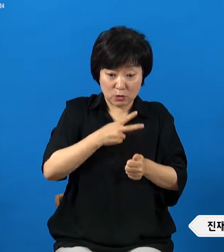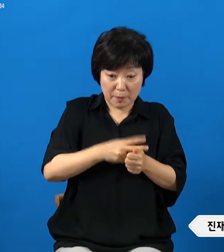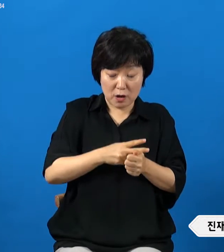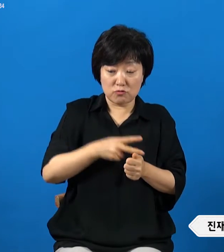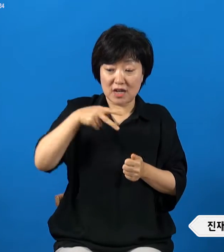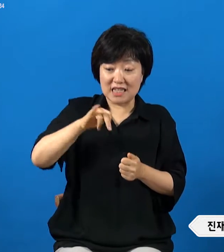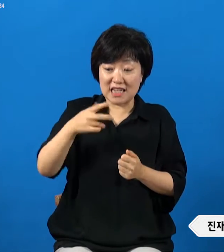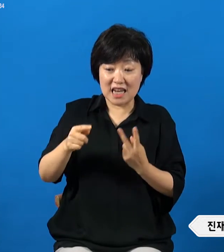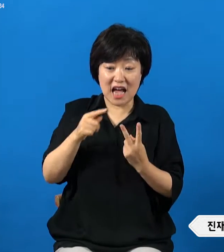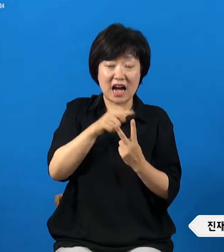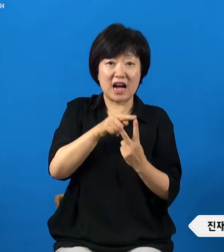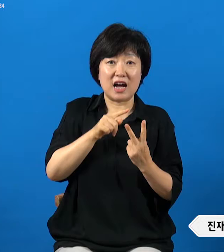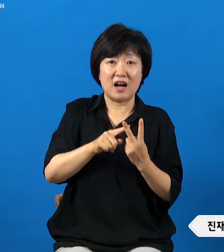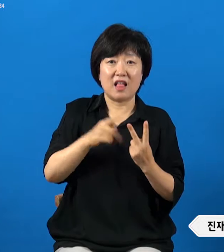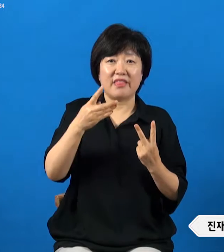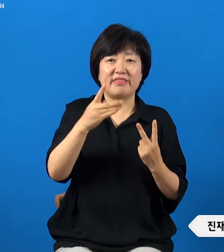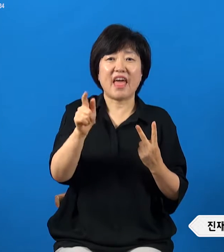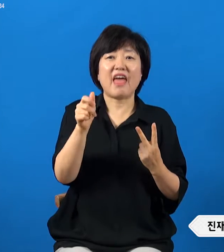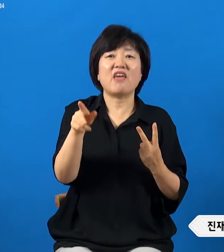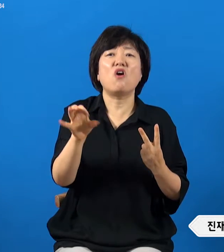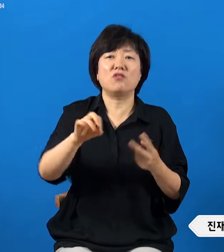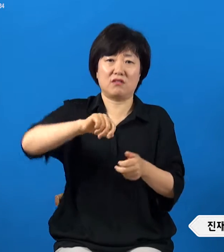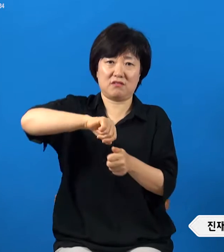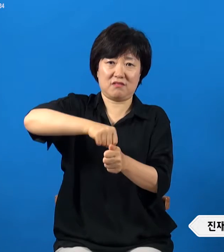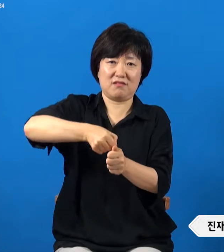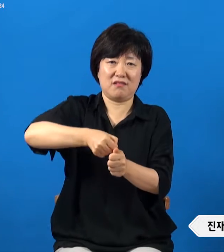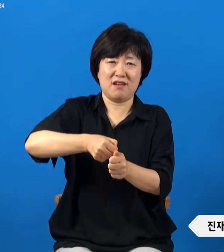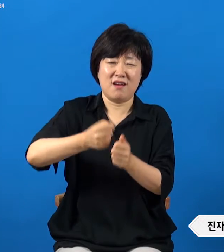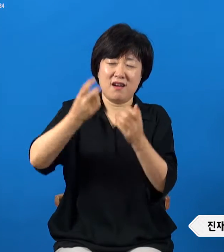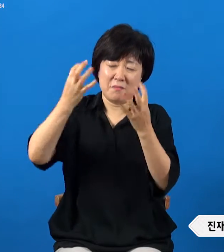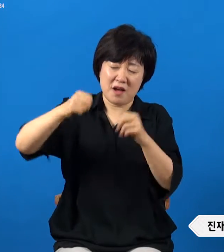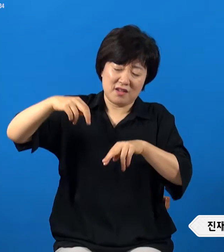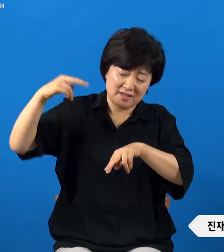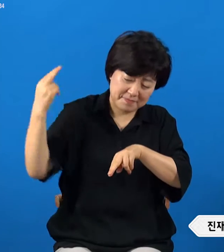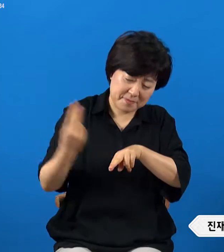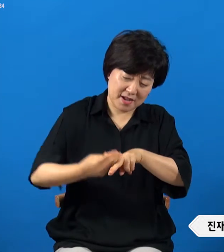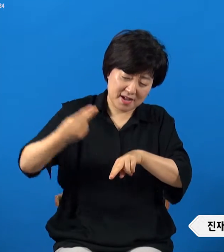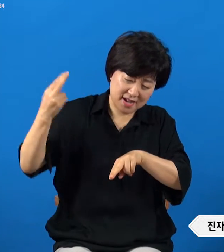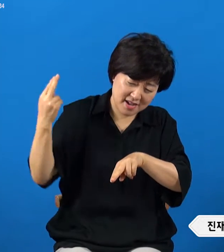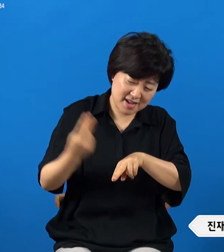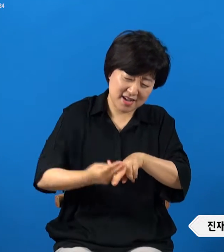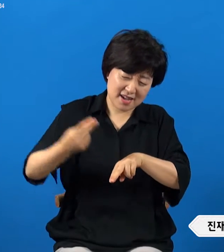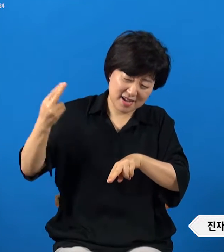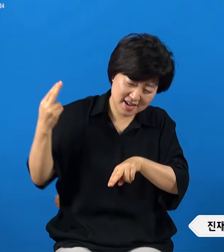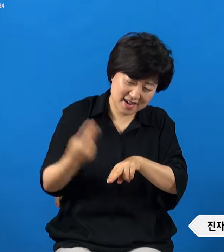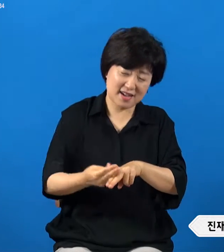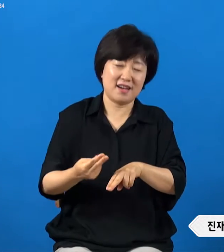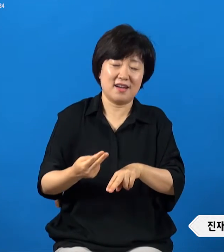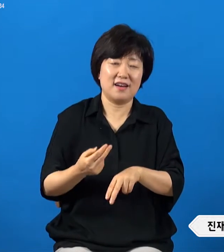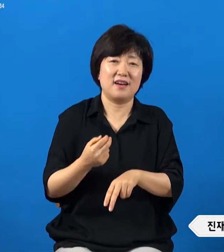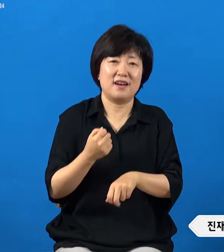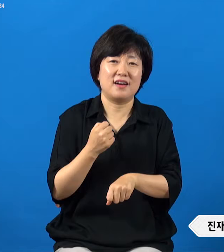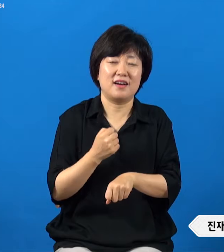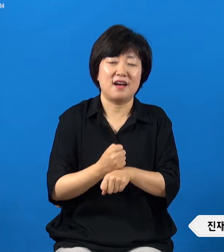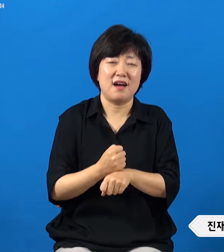바울과 실라가 태형을 당했다고 말합니다. 많이 얻어맞았습니다.